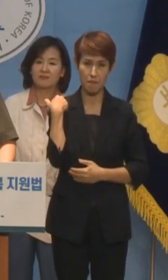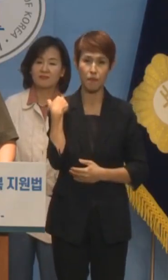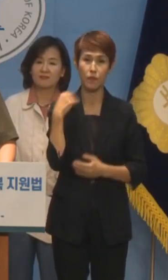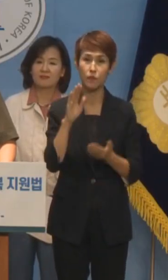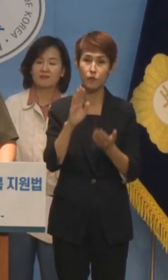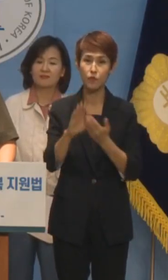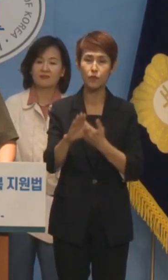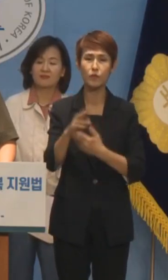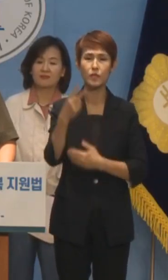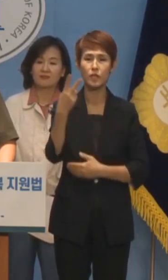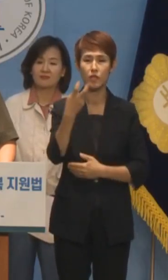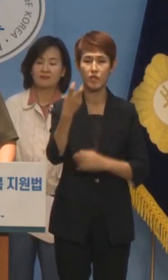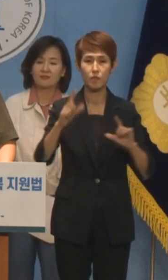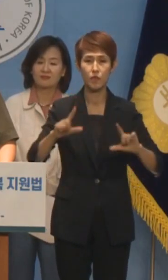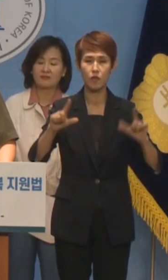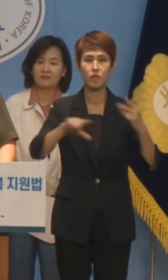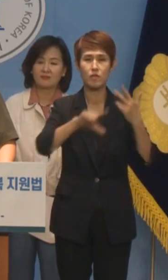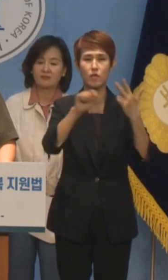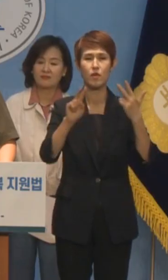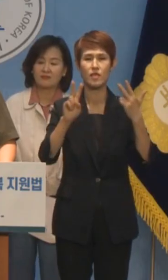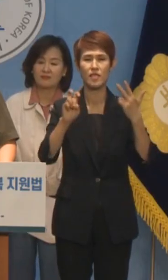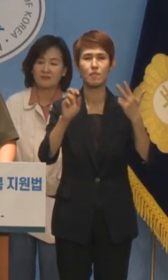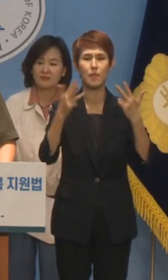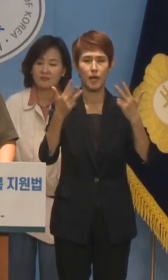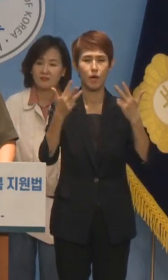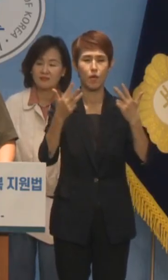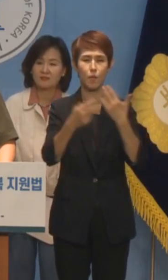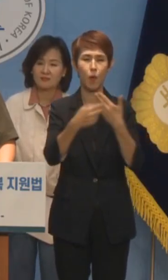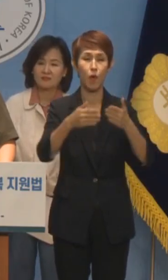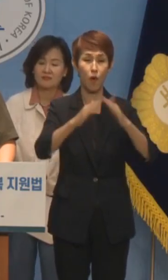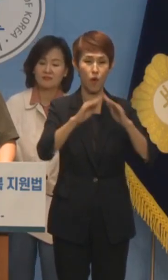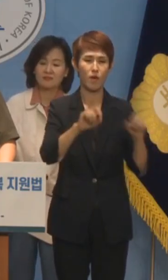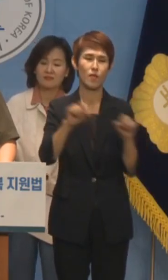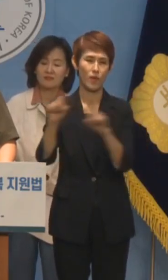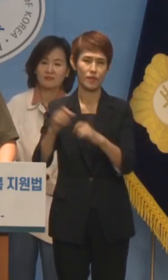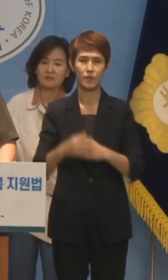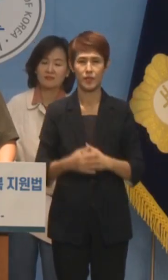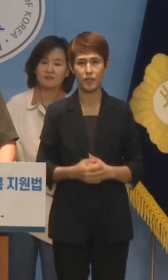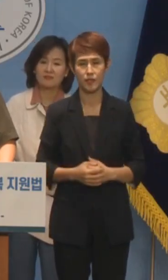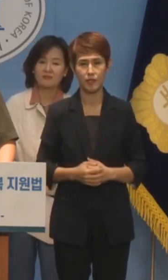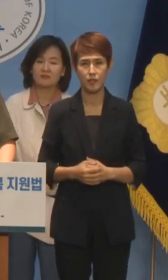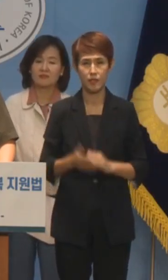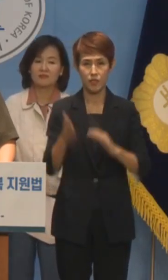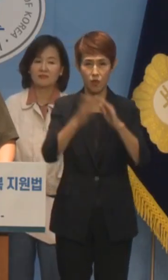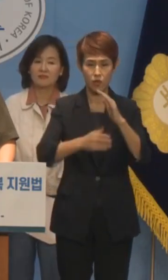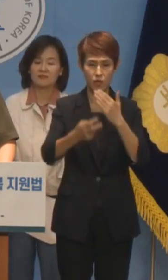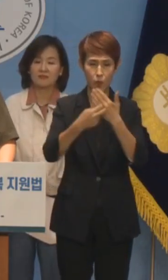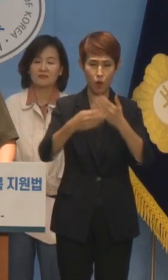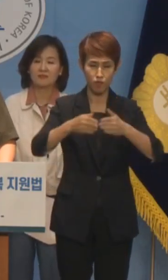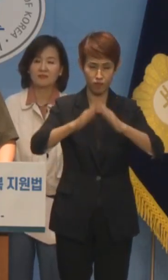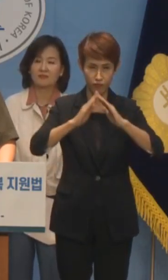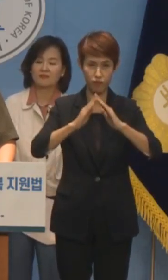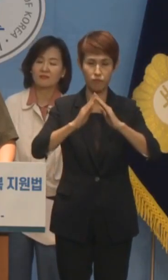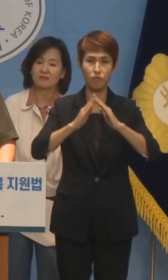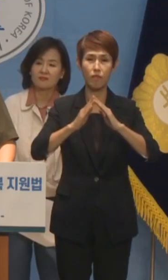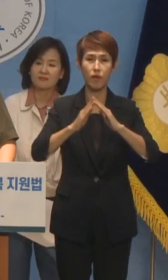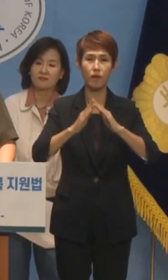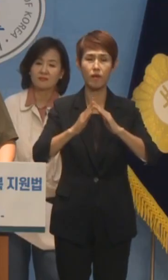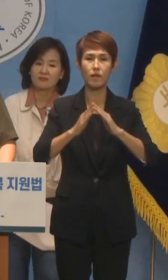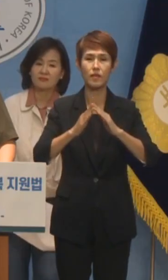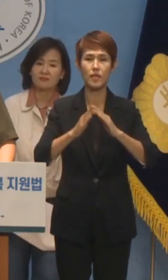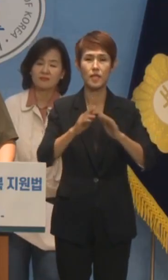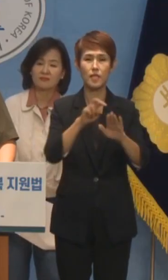7월 28일로 개원을 미루어 온라인으로 진행까지 했습니다. 정식 개원을 통한 정상 진료도 시행해보지